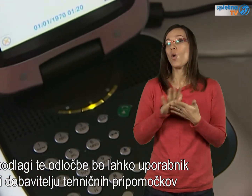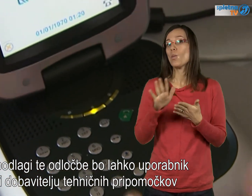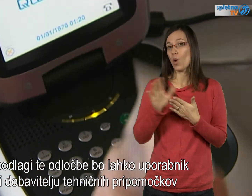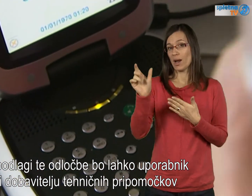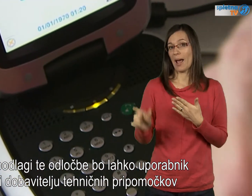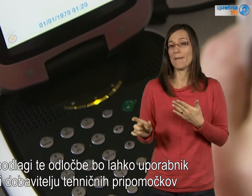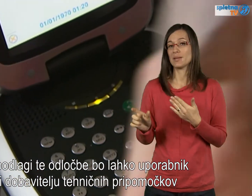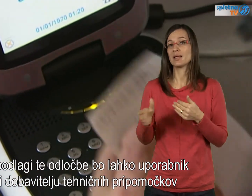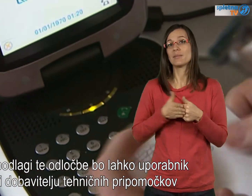uporabnik pri